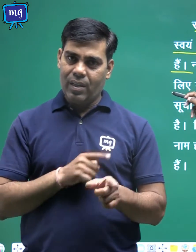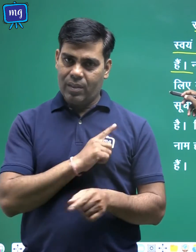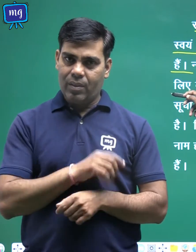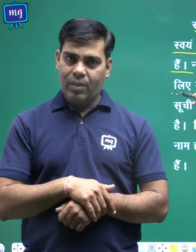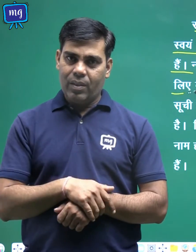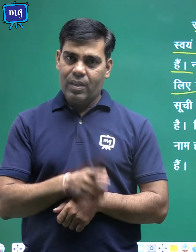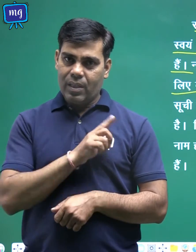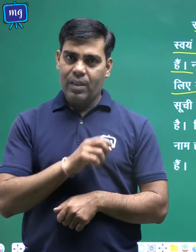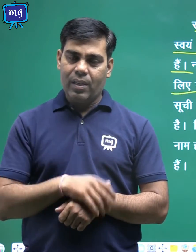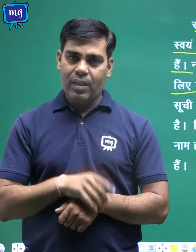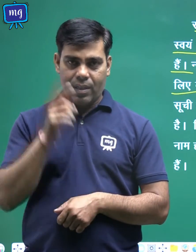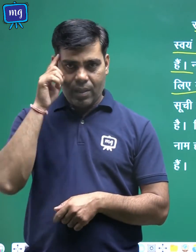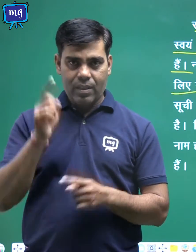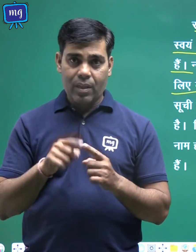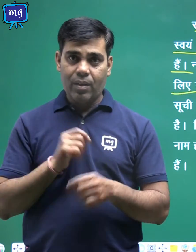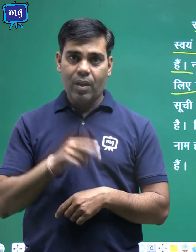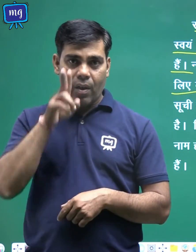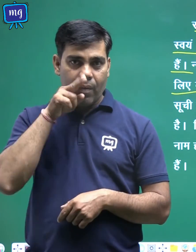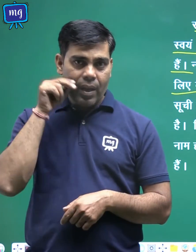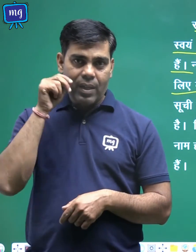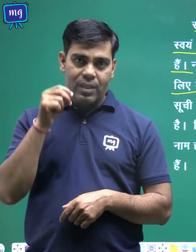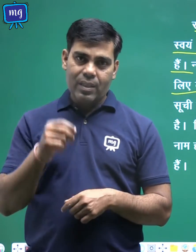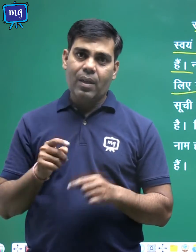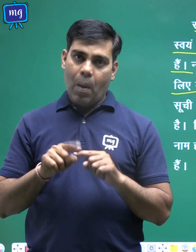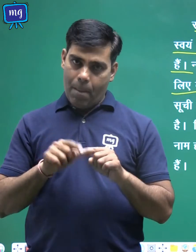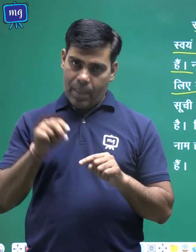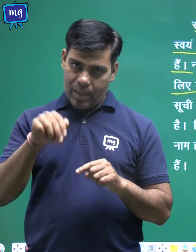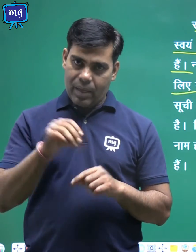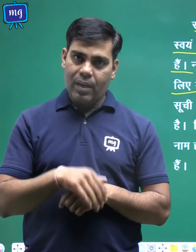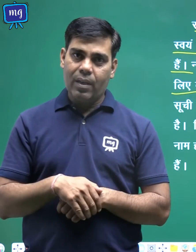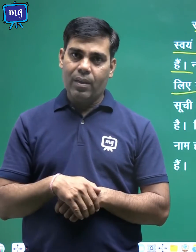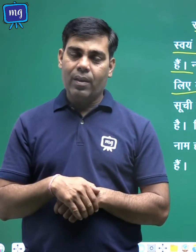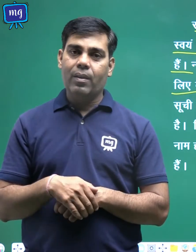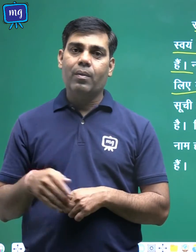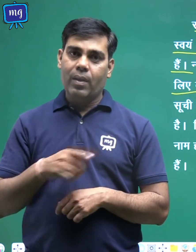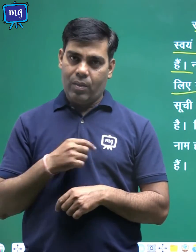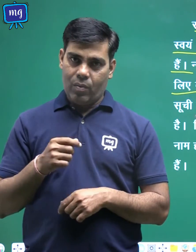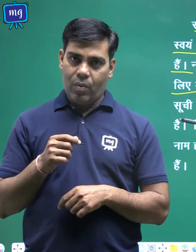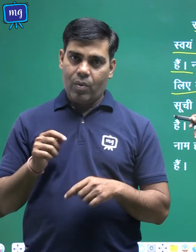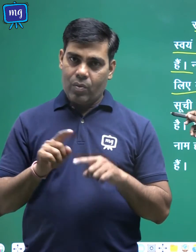इसके लिए वयस्क मताधिकार हेतु मतदाता